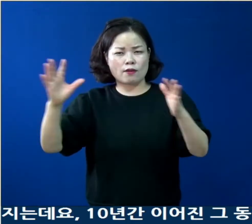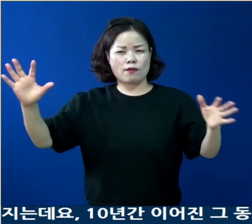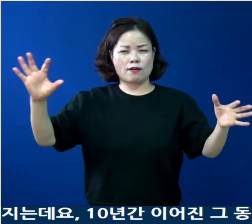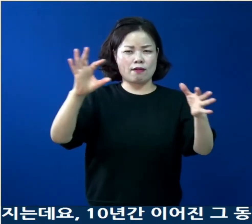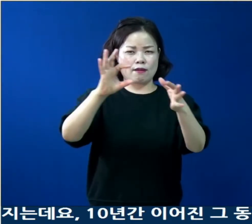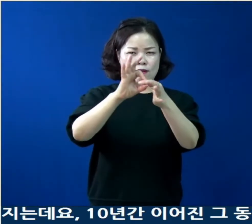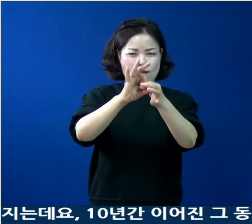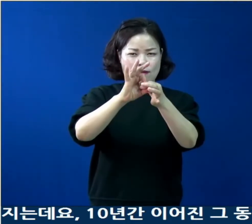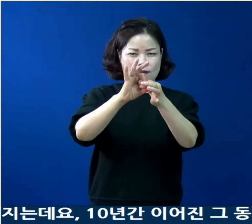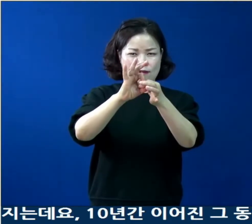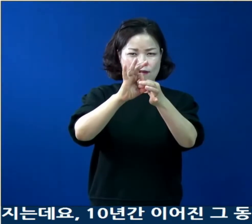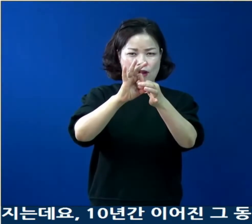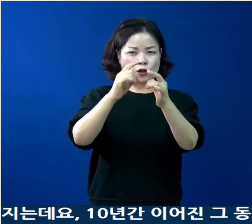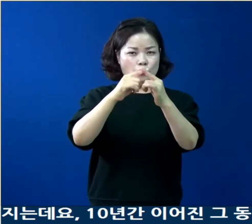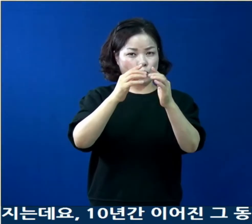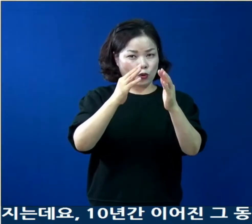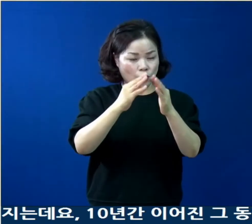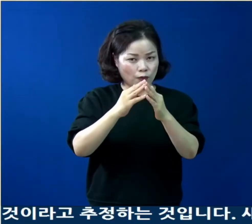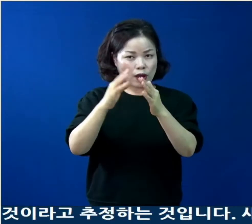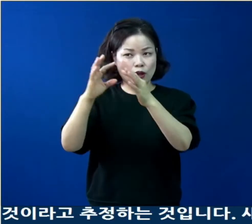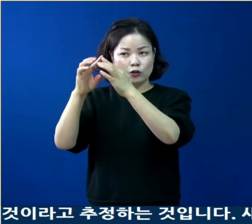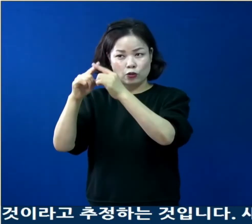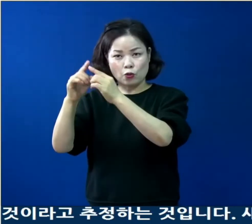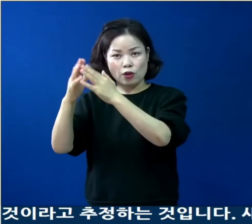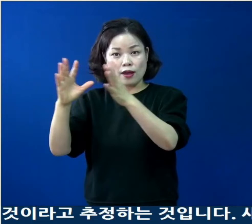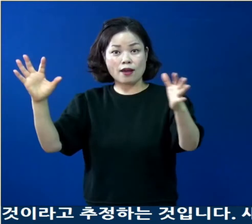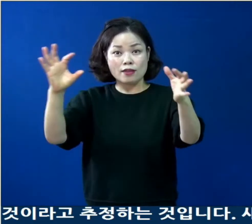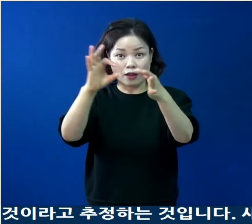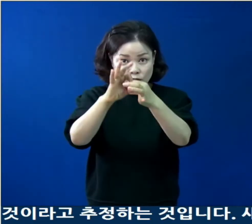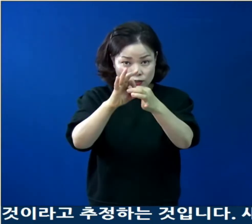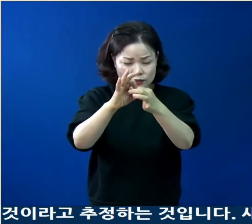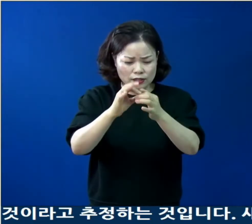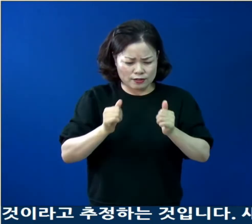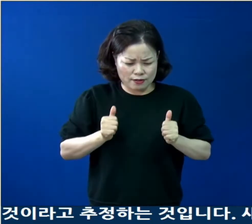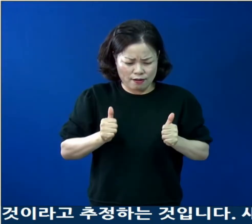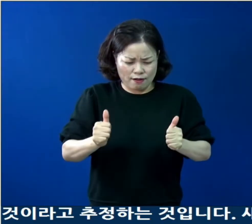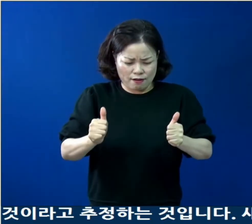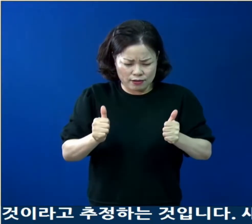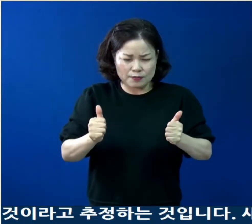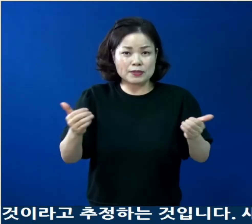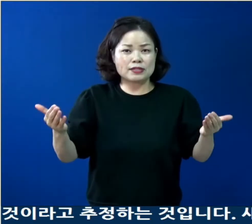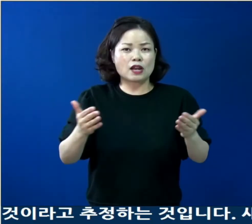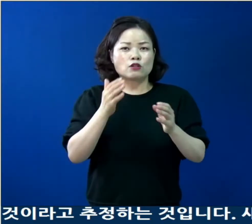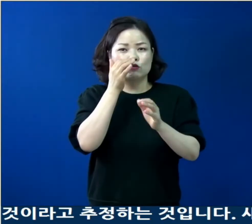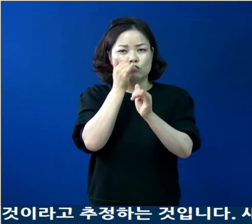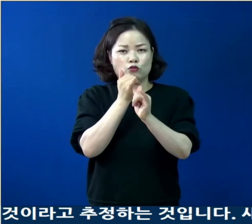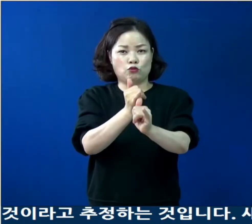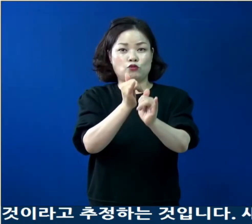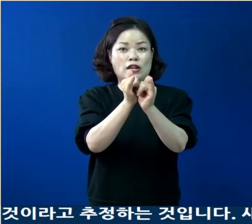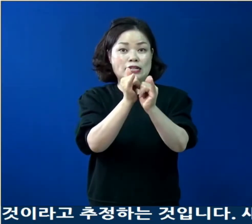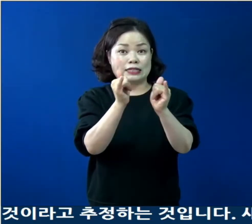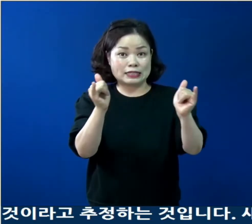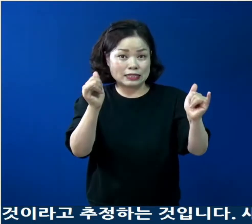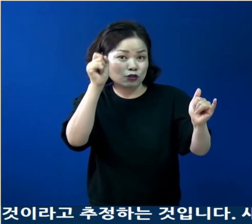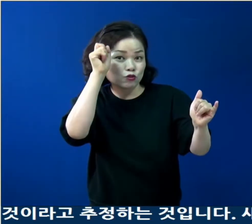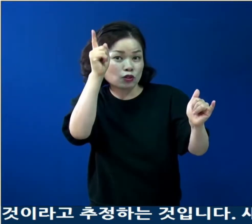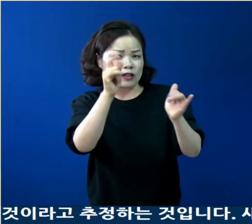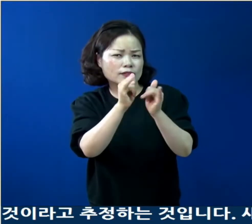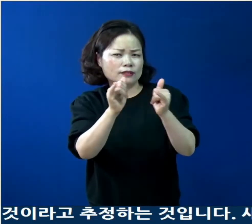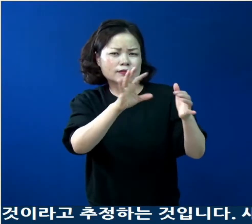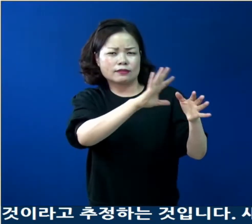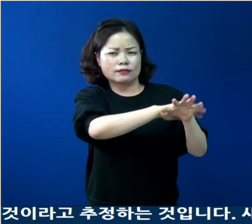연결시키고 교회와 교회를 연결시키고 열심히 일하는 큰 훌륭한 사역을 하시는 분들을